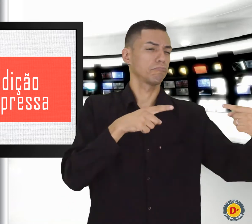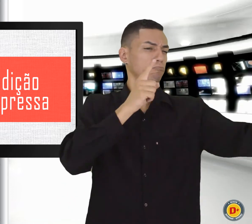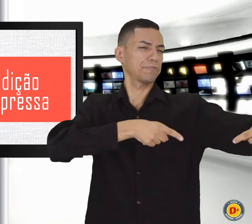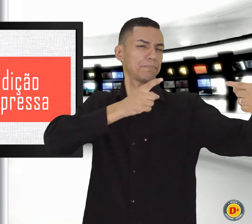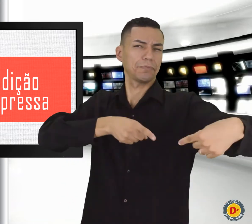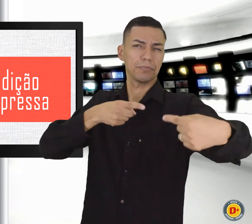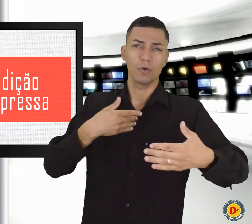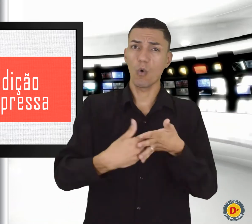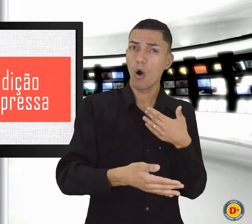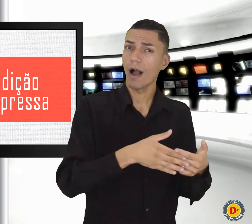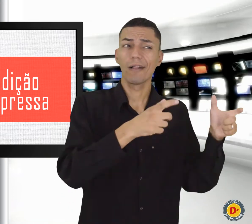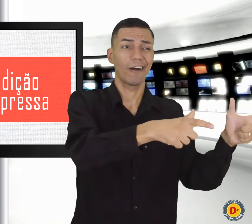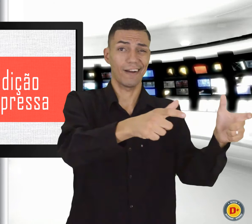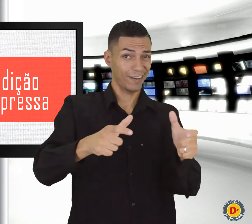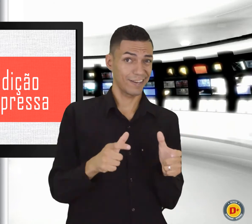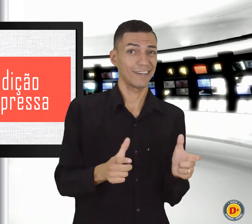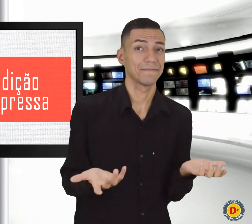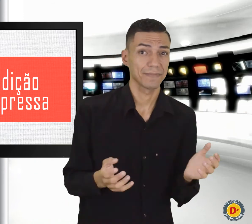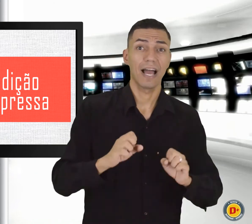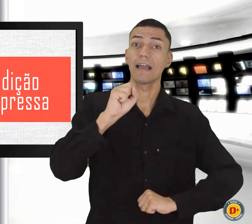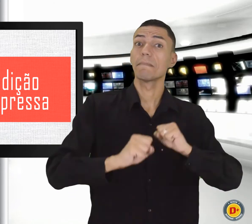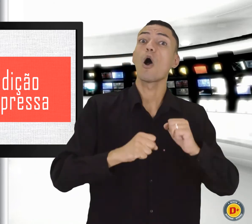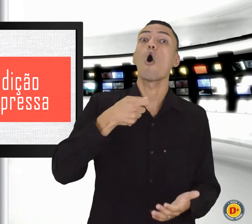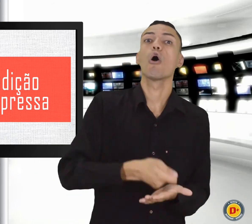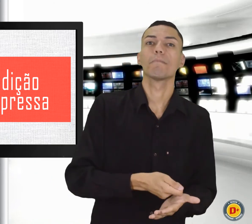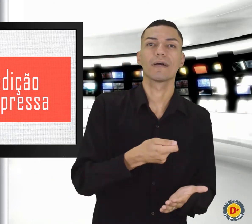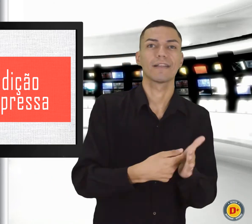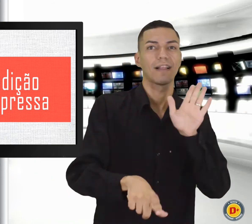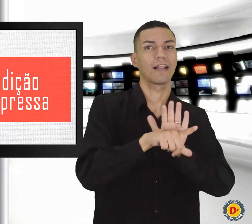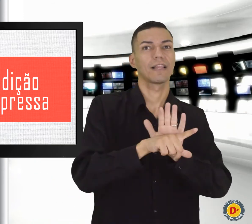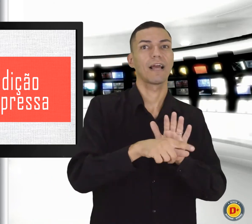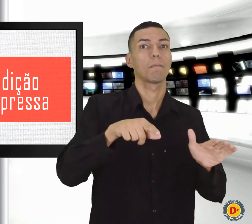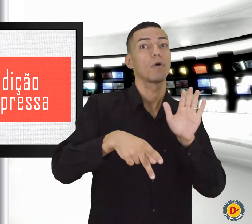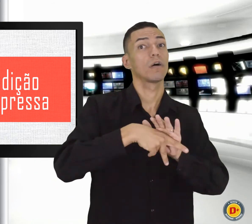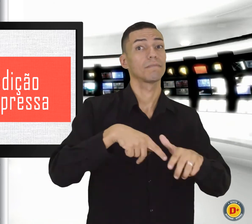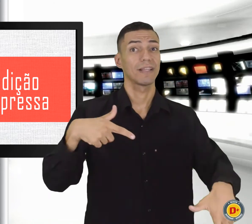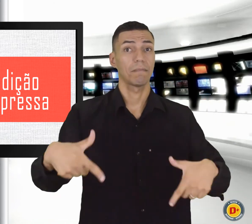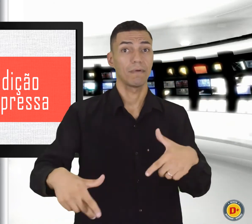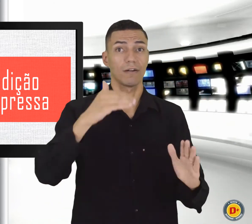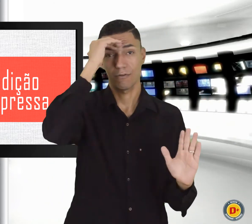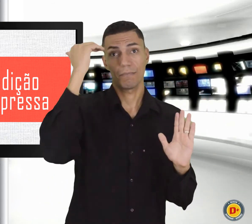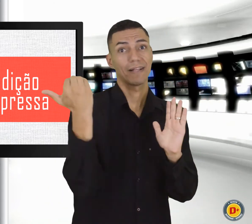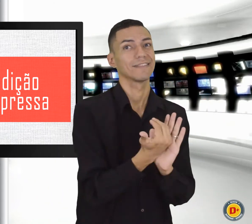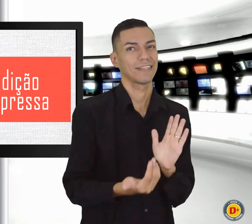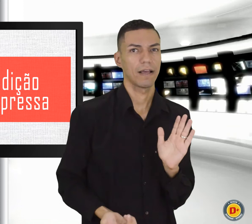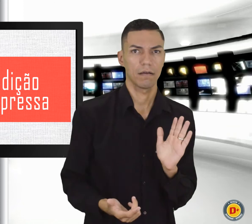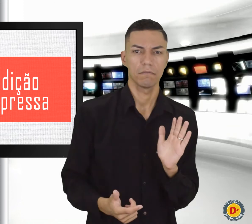trabalhista: condições de trabalho, salário, férias, tudo. Mesmo pagamento pelo